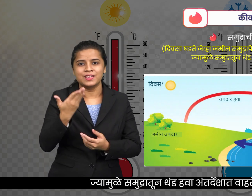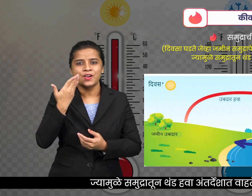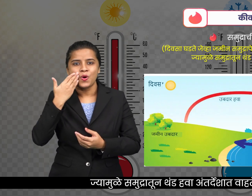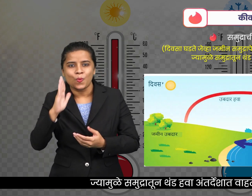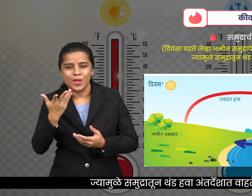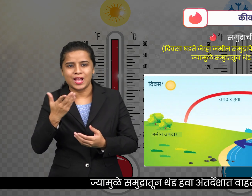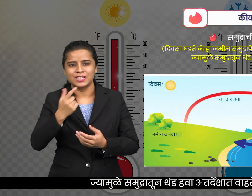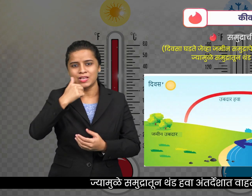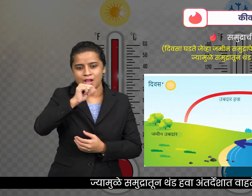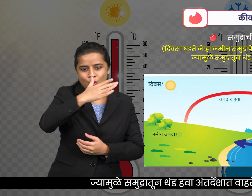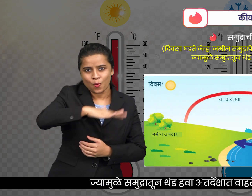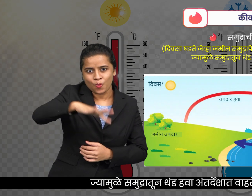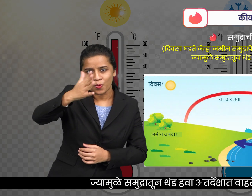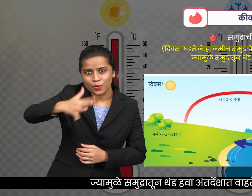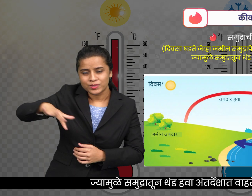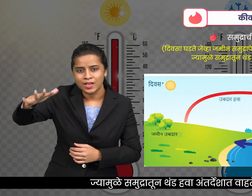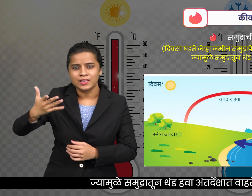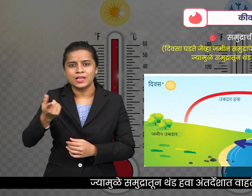हवा अंतर्देशात वाहते.